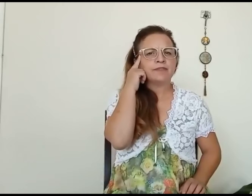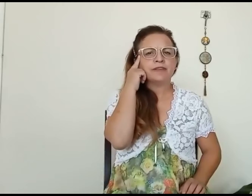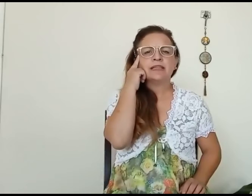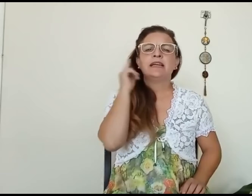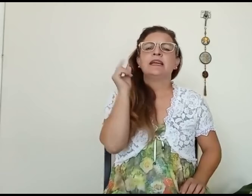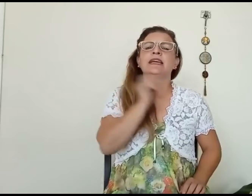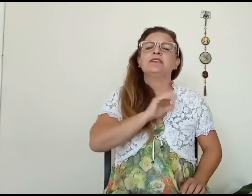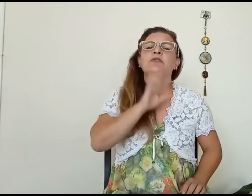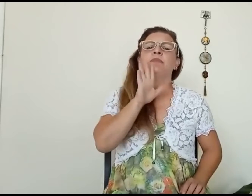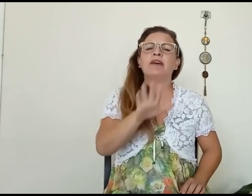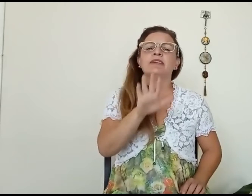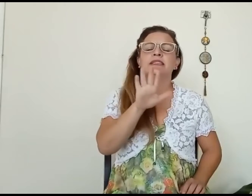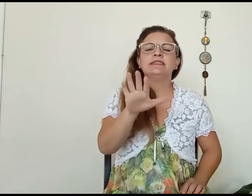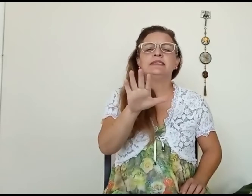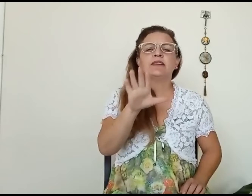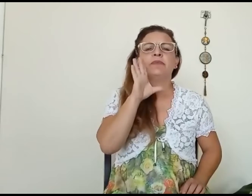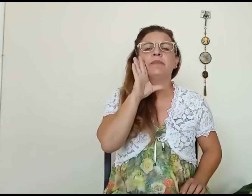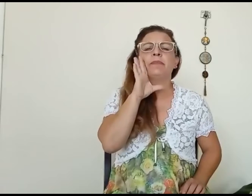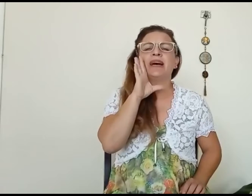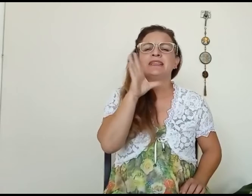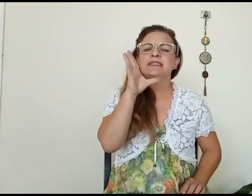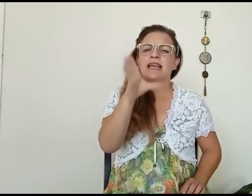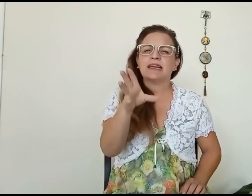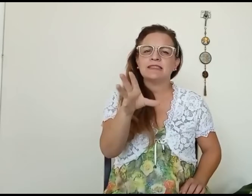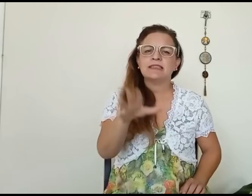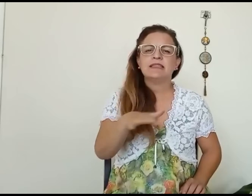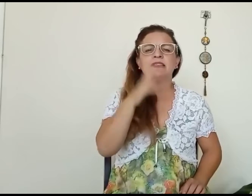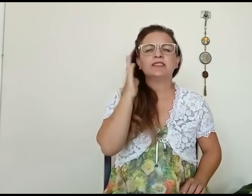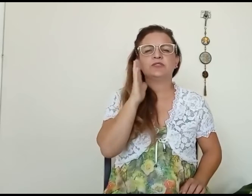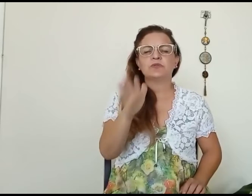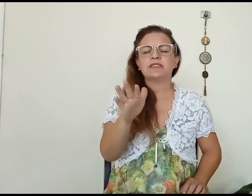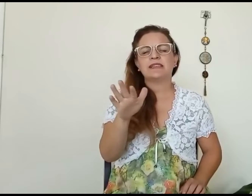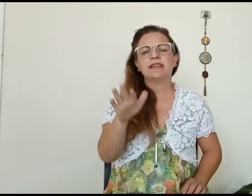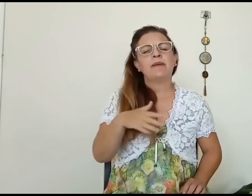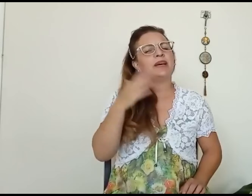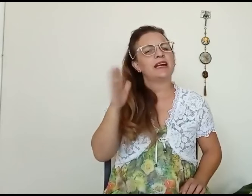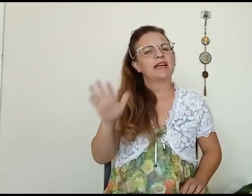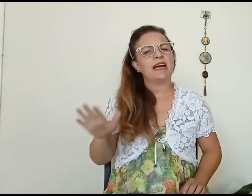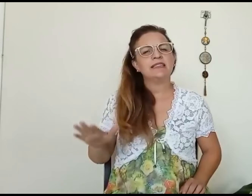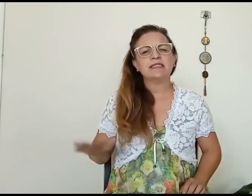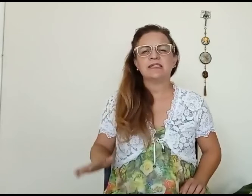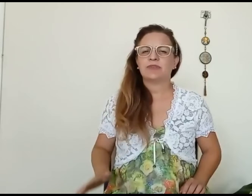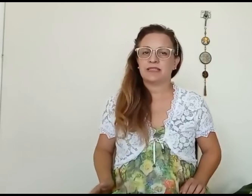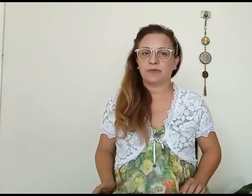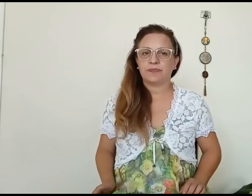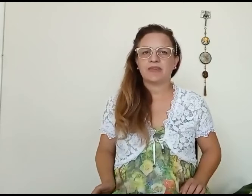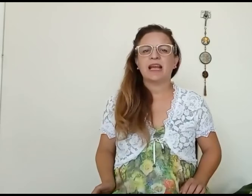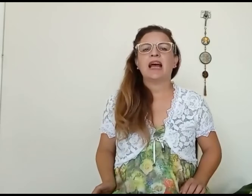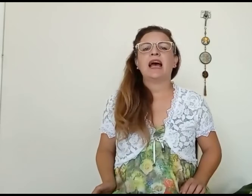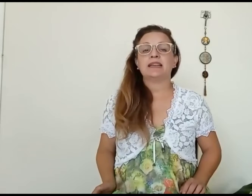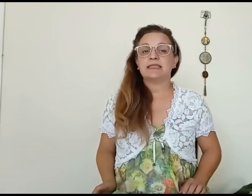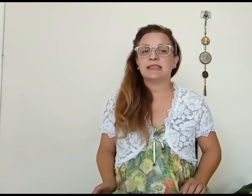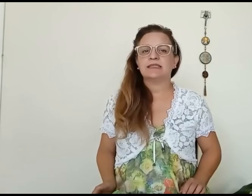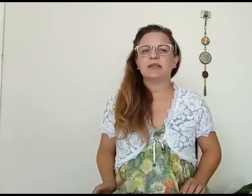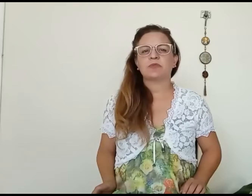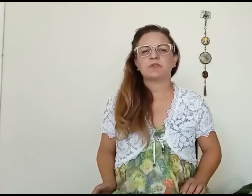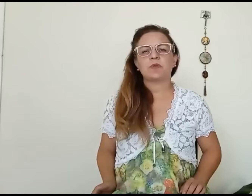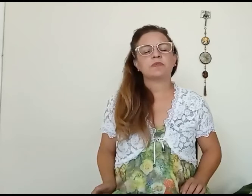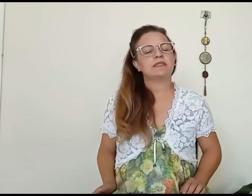pensava e tomava a decisão mais certa e justa para cada situação. Assim, demonstrou ser